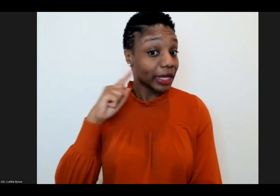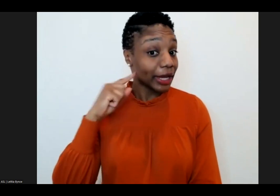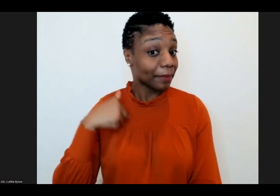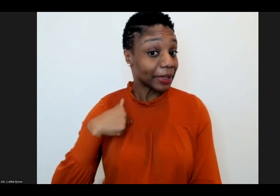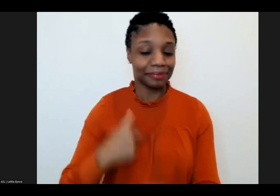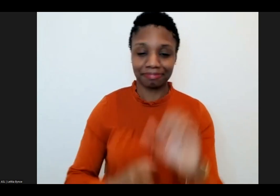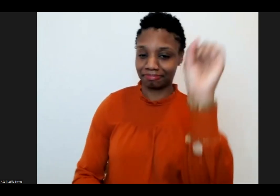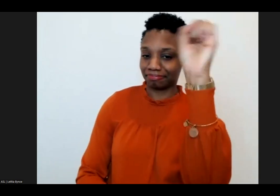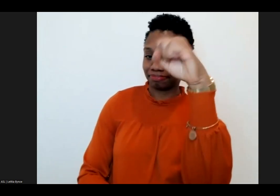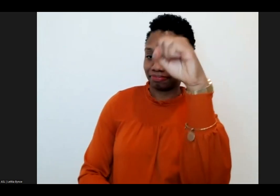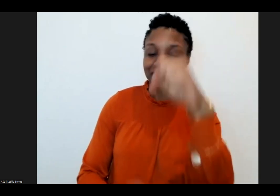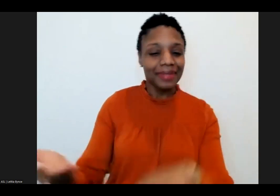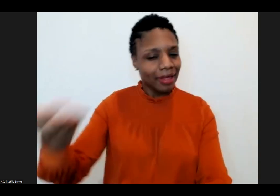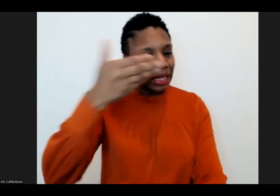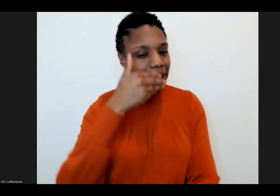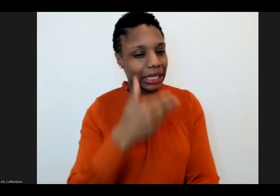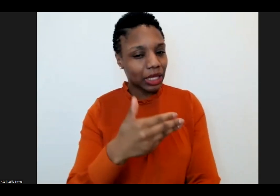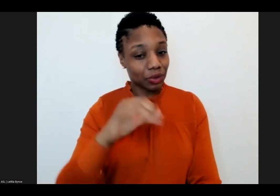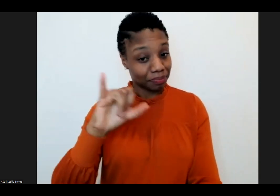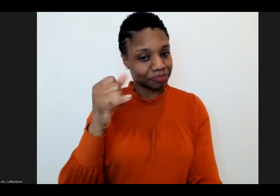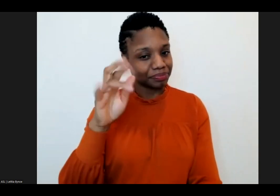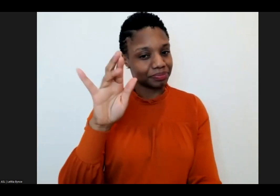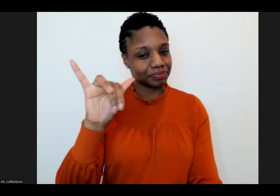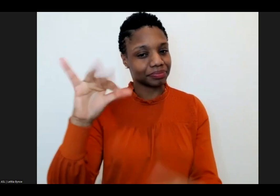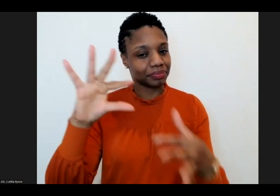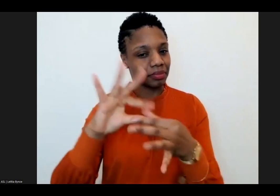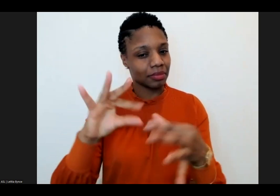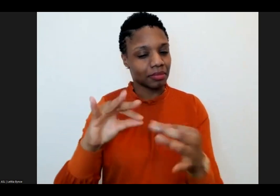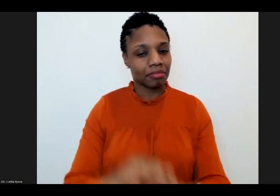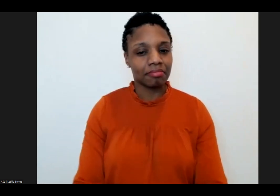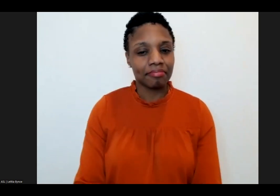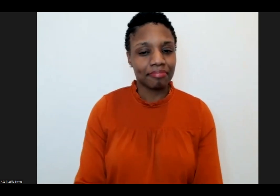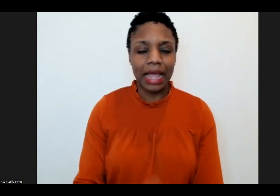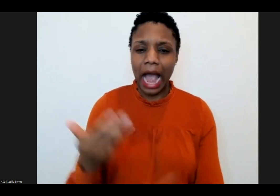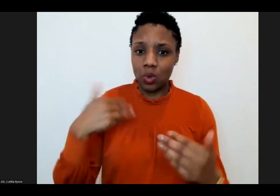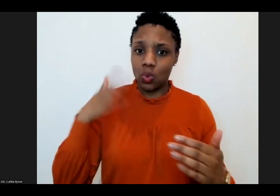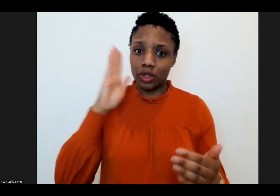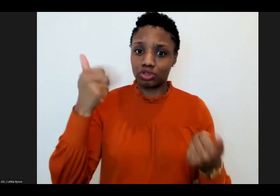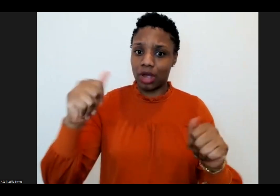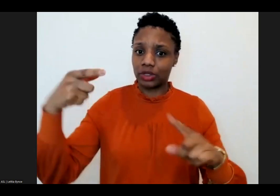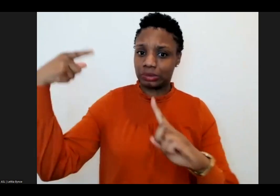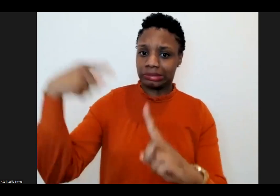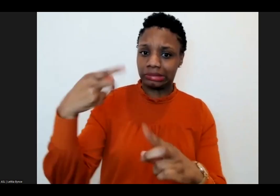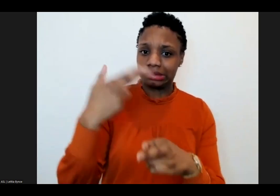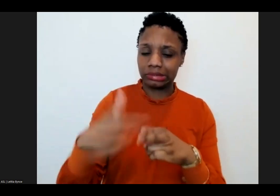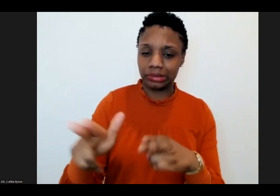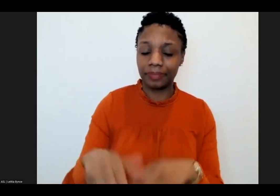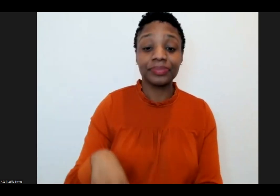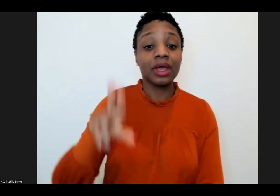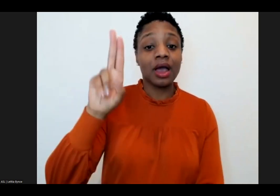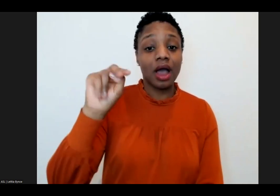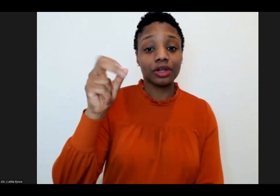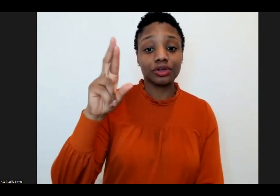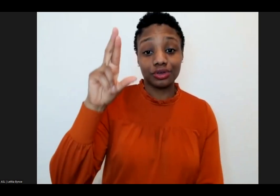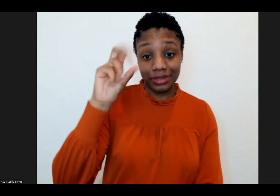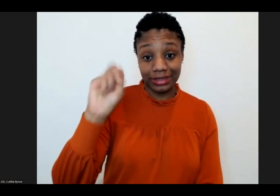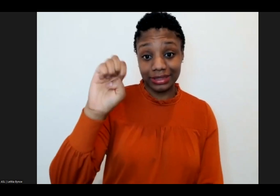Sí si me pueden escuchar si lo podemos Escuchar Muchas gracias Voy a tratar de ser muy breve el